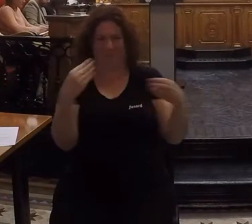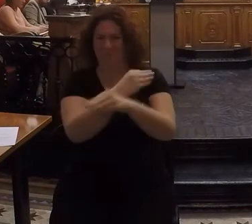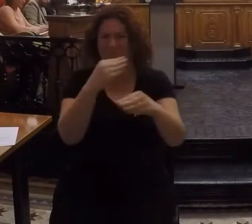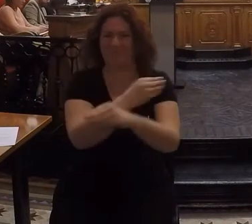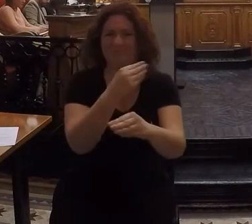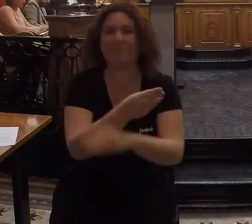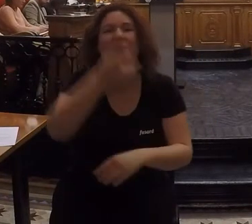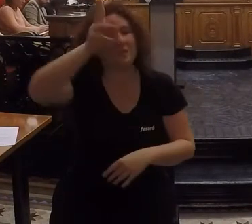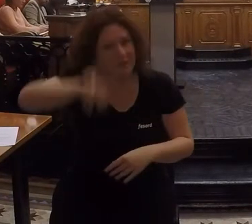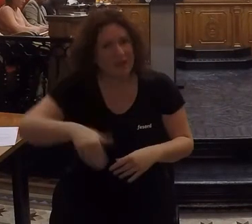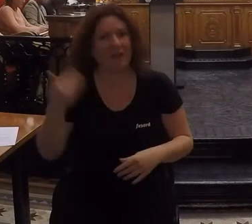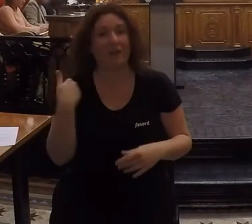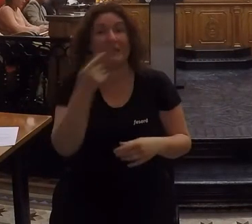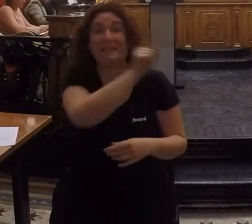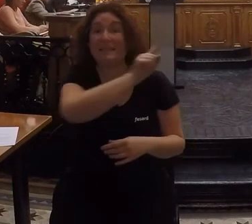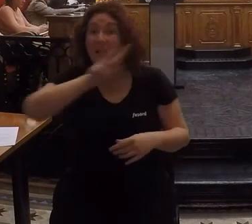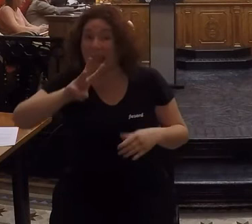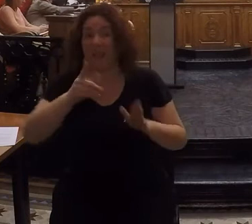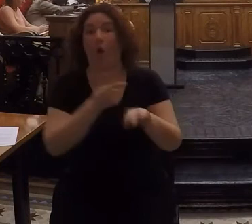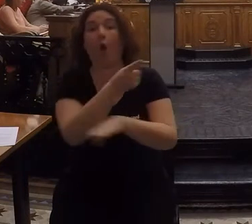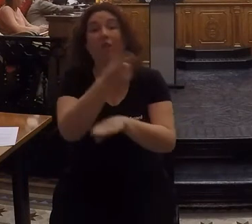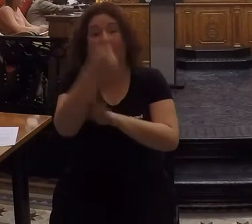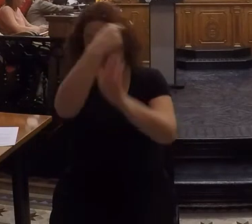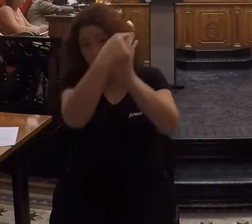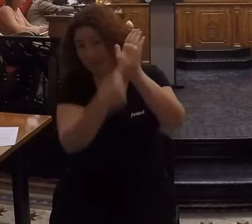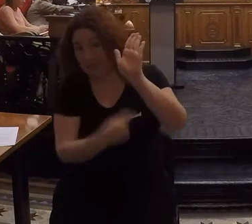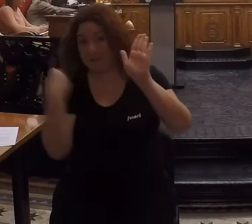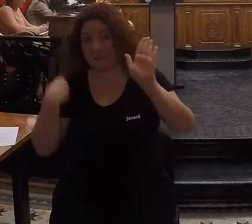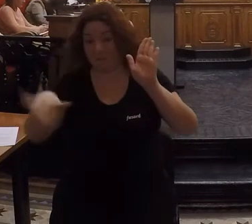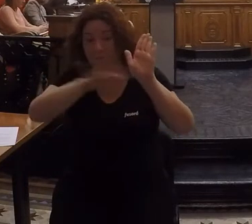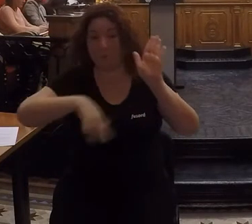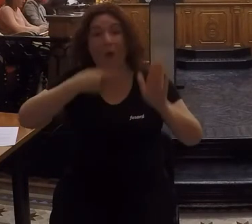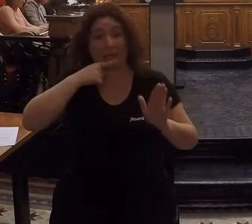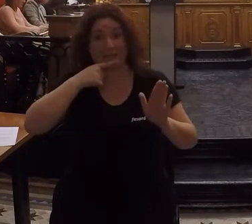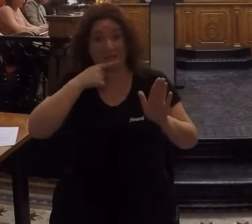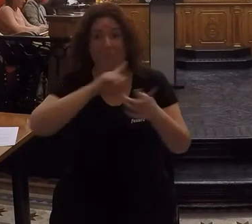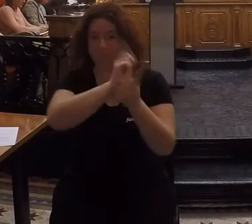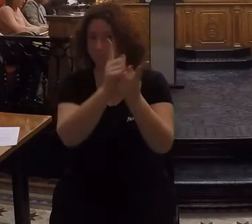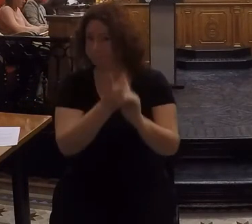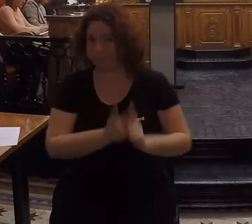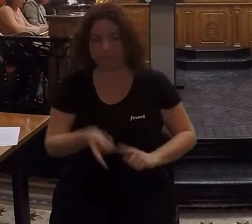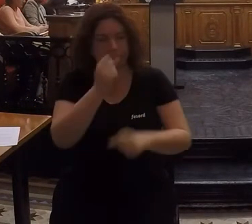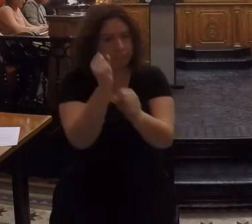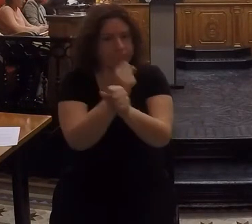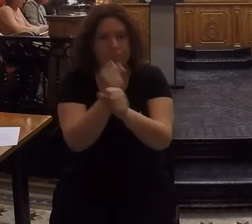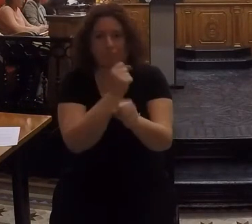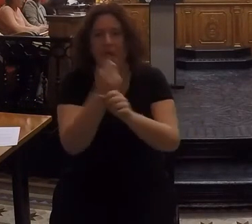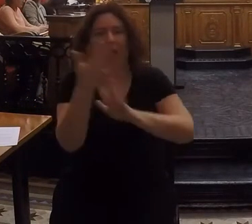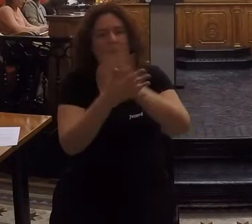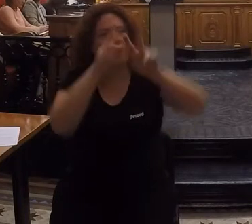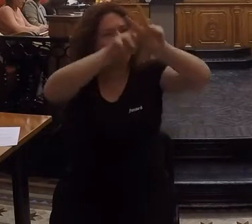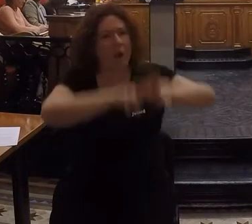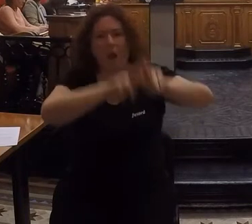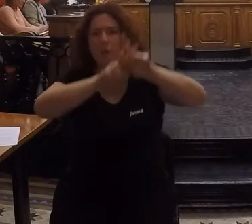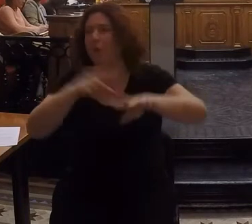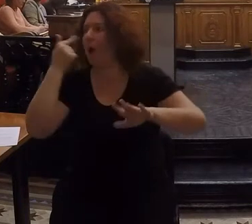modificaron 13 de las ordenanzas fiscales existentes en nuestra ciudad. Se hizo un trabajo de valoración y de adecuación